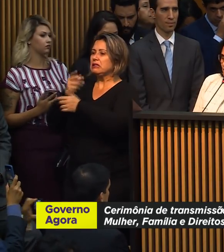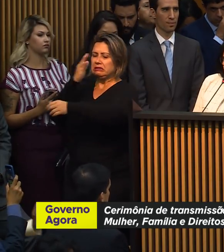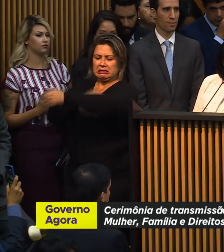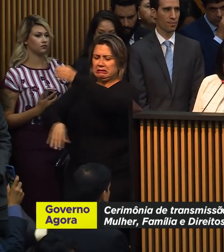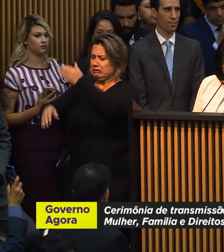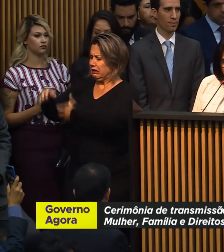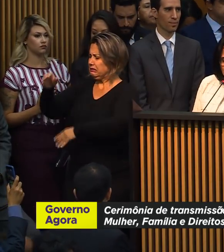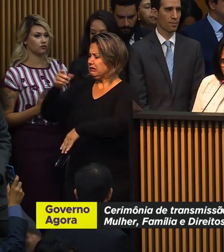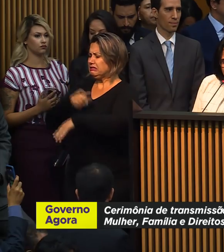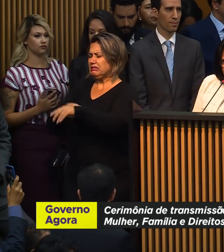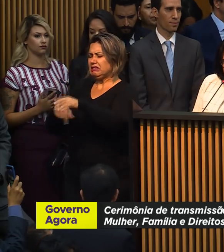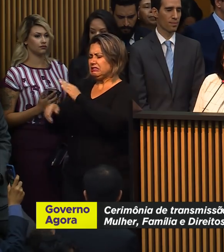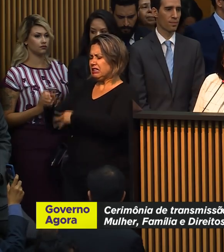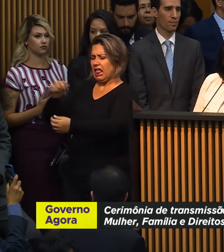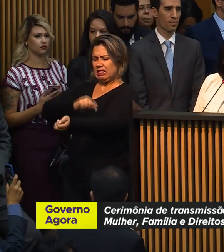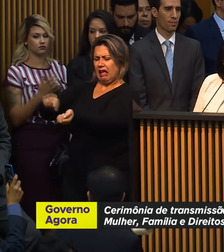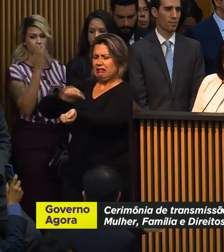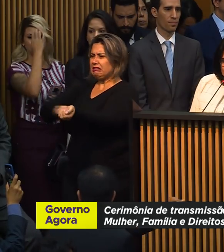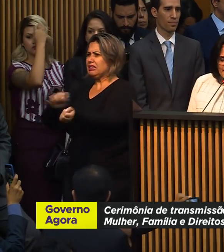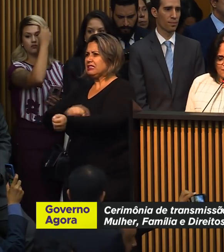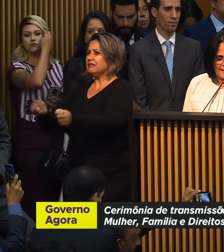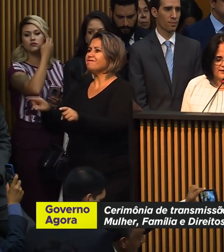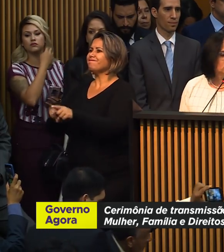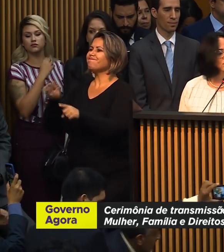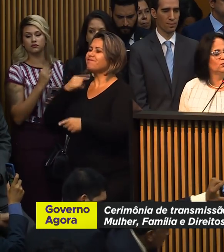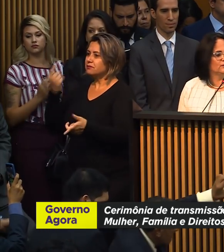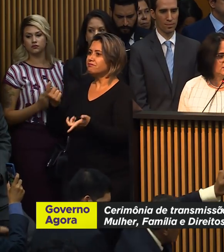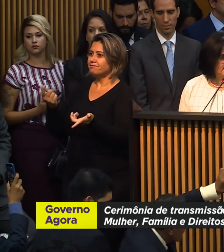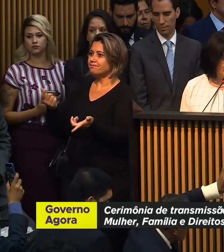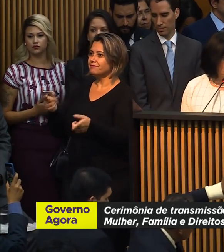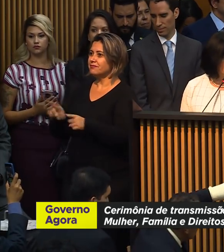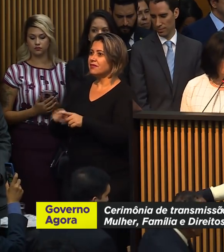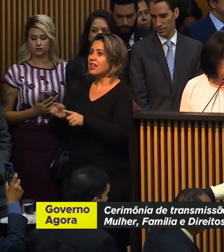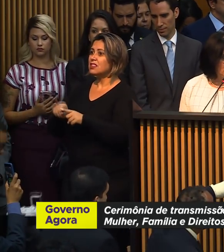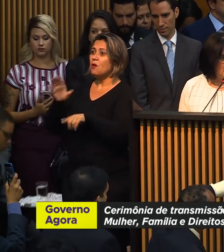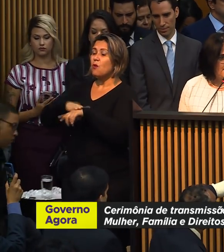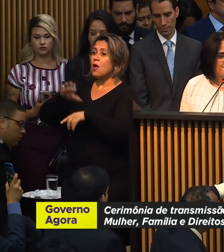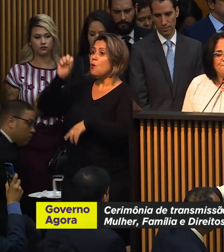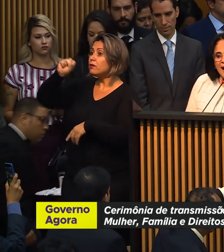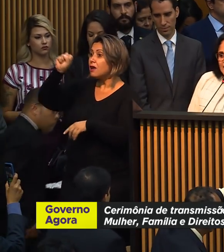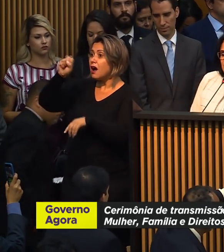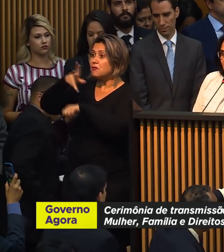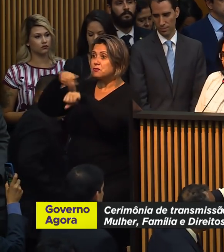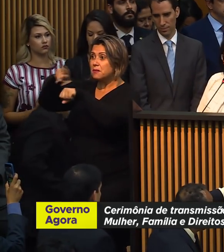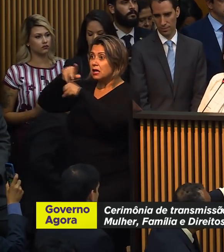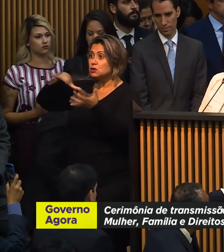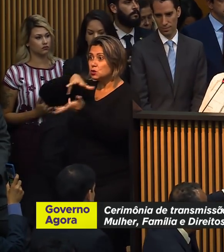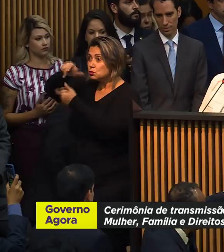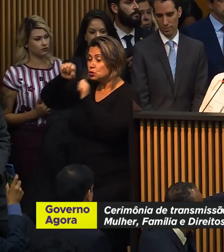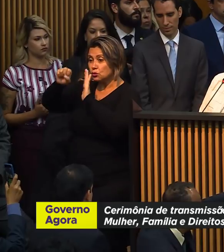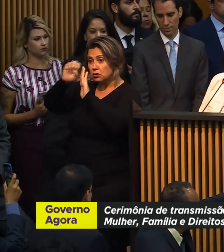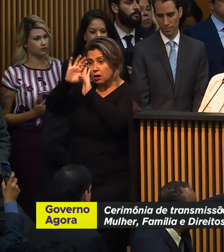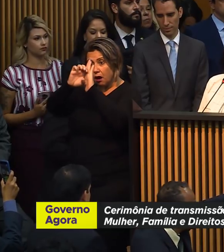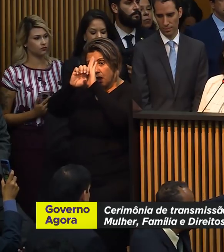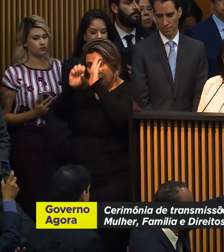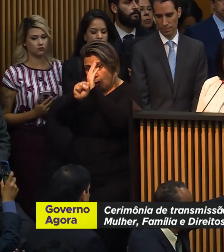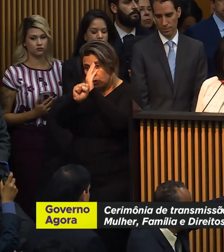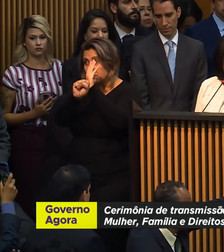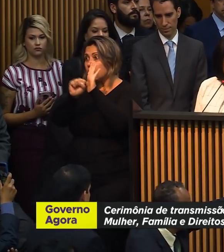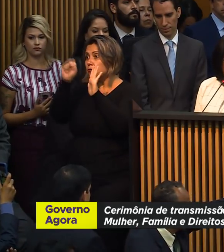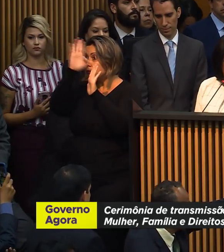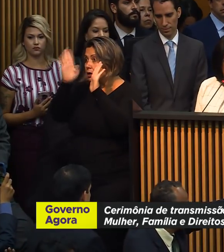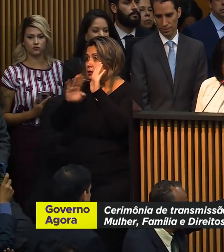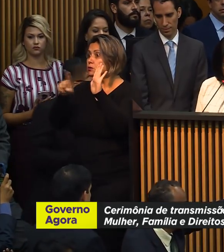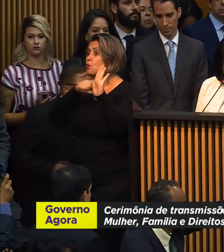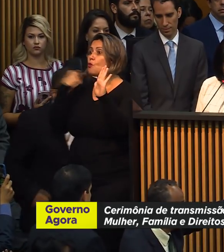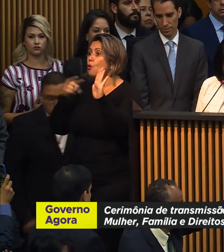automutilando. Segundo a OMS, somos o 8º país do mundo em suicídios. Pais perdendo filhos cada vez mais